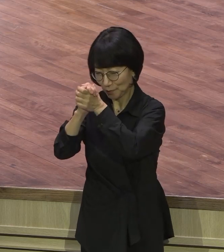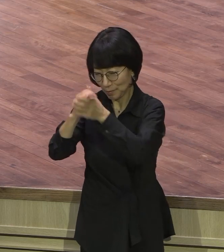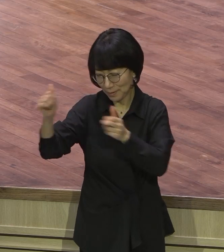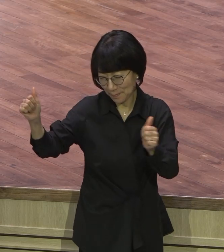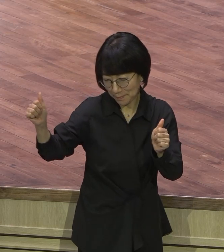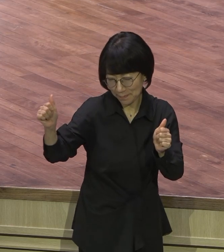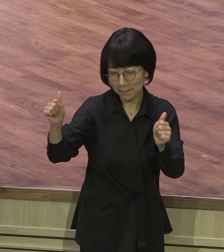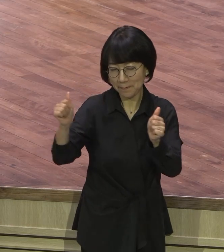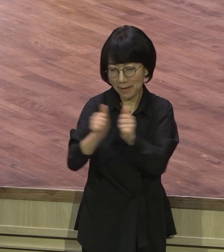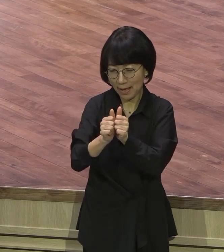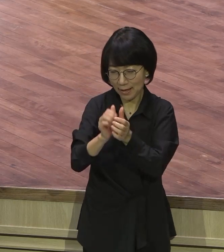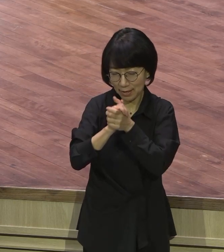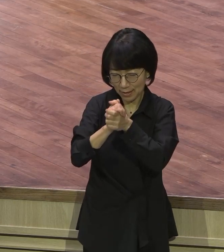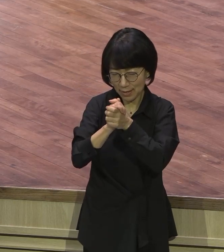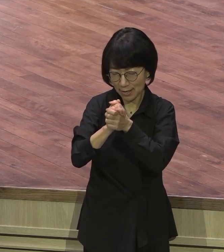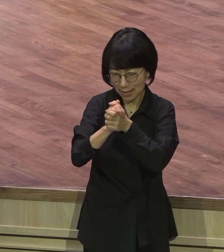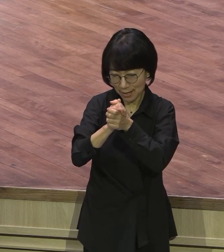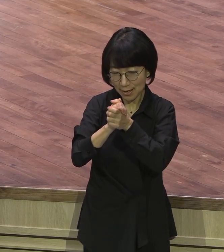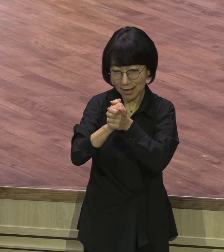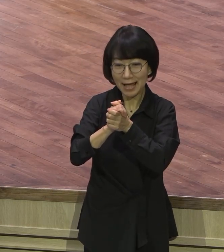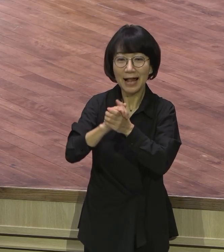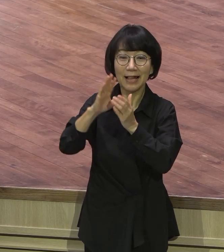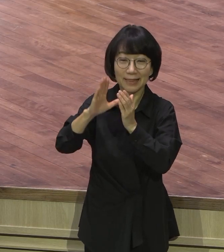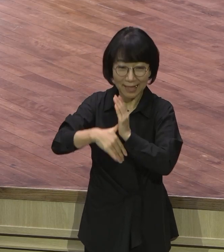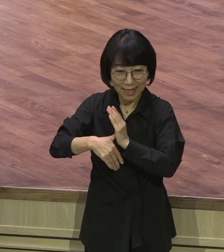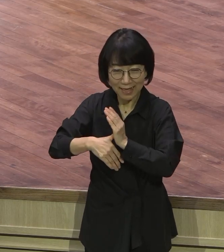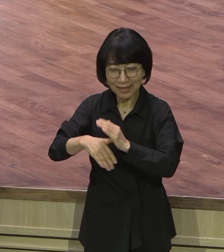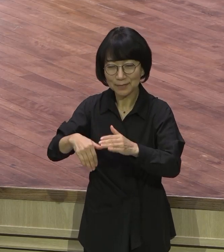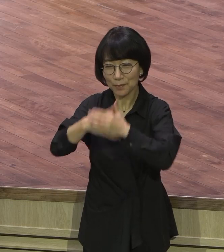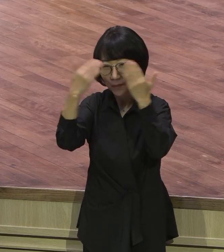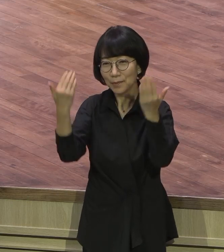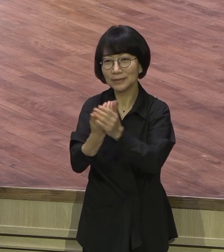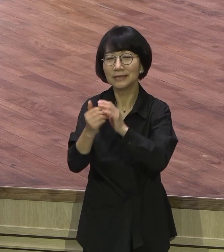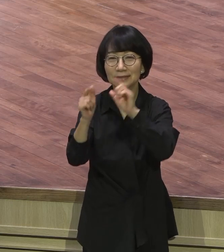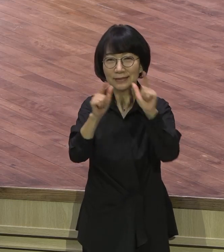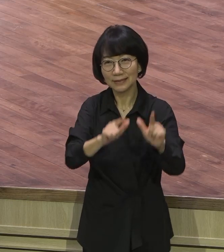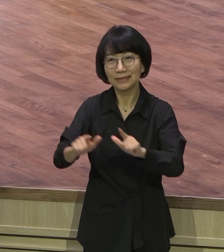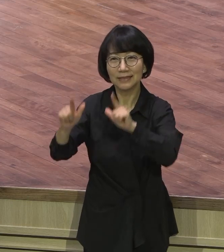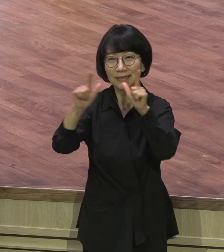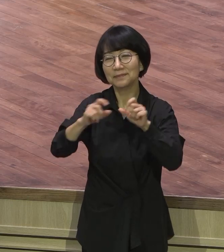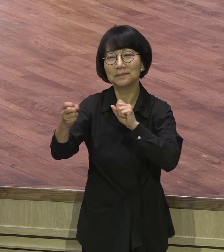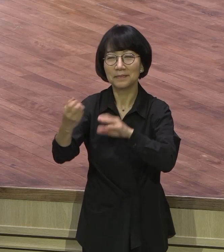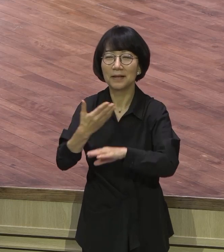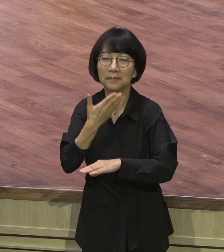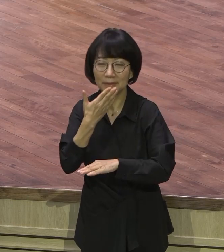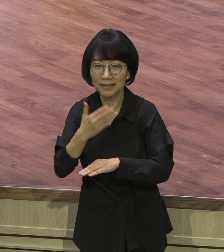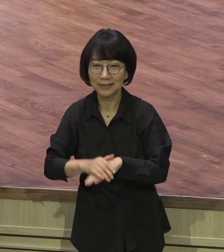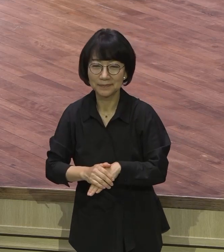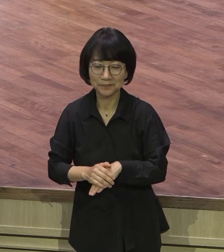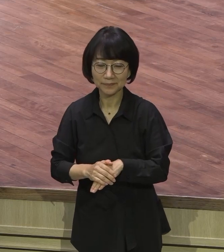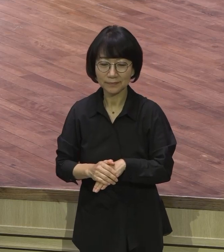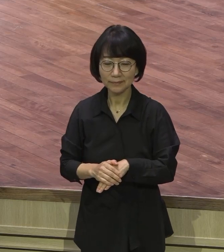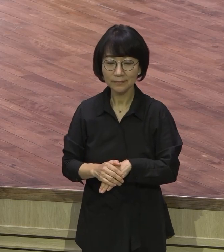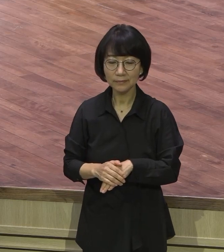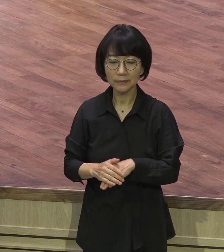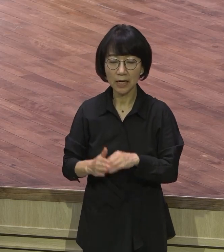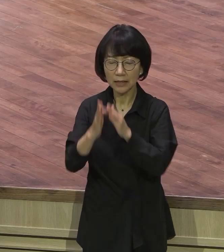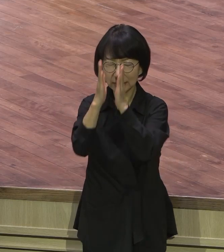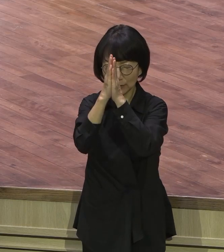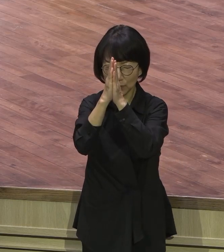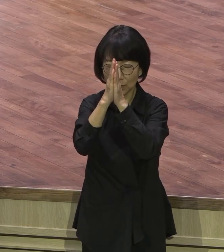사업의 짝이라 사업뿐만 아니죠 우리 삶 전체가 그래야 되는데 기도는 내 인생의 짝이다